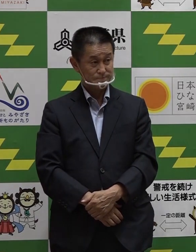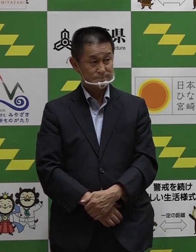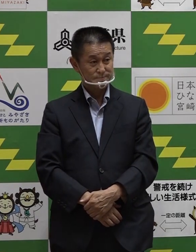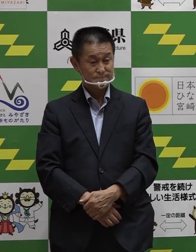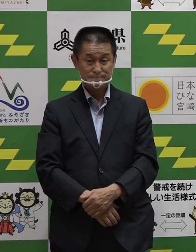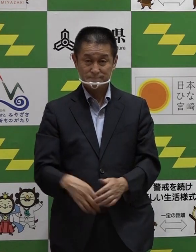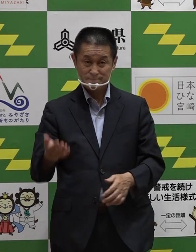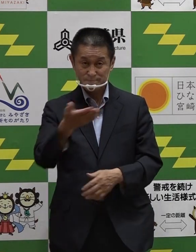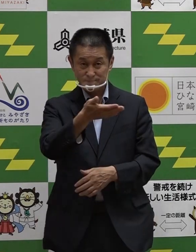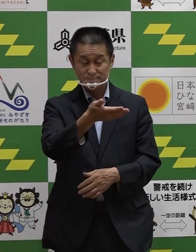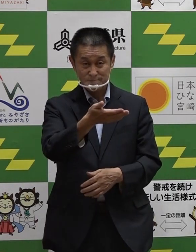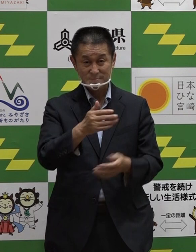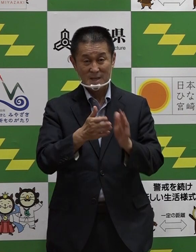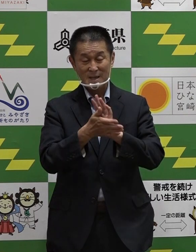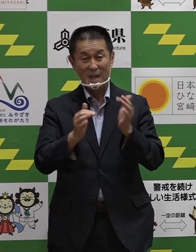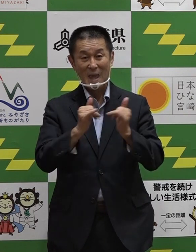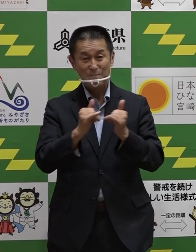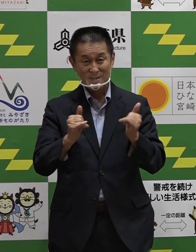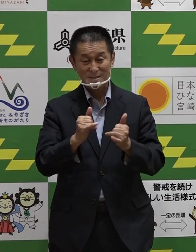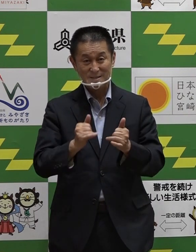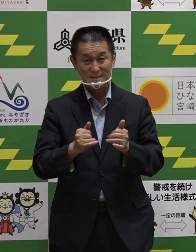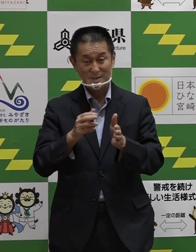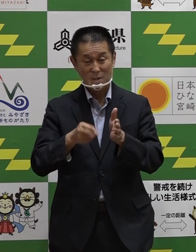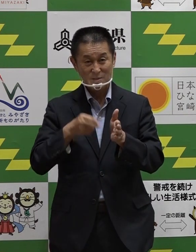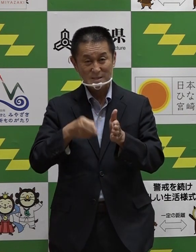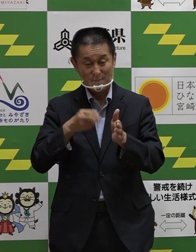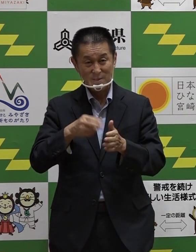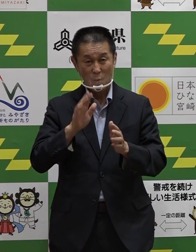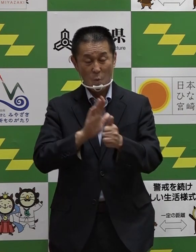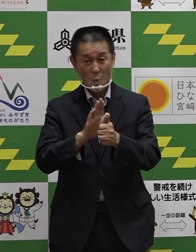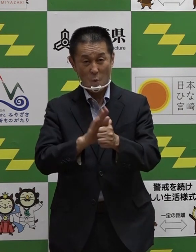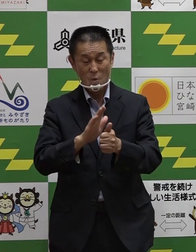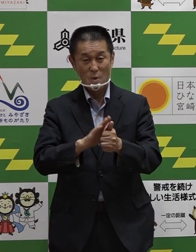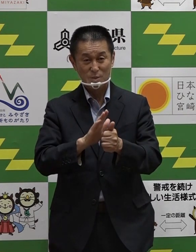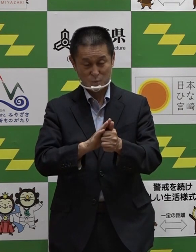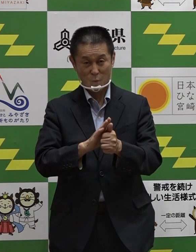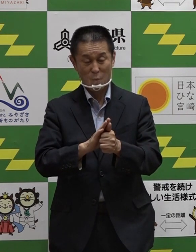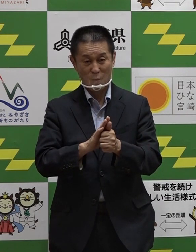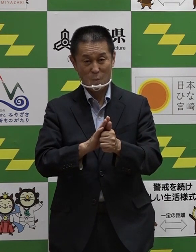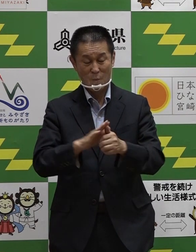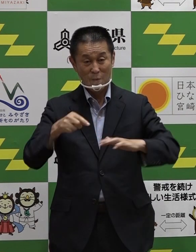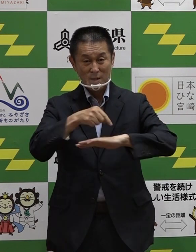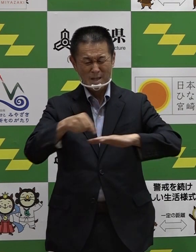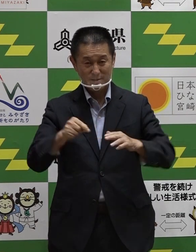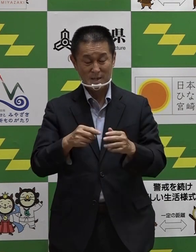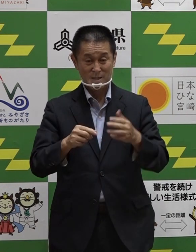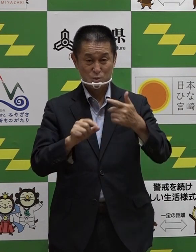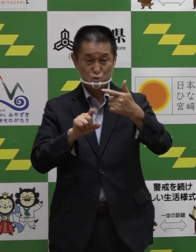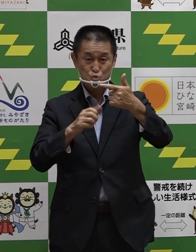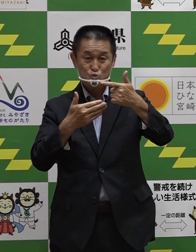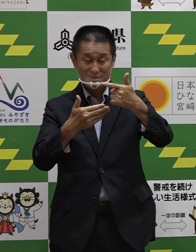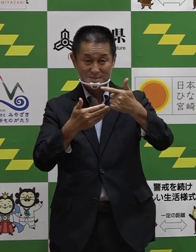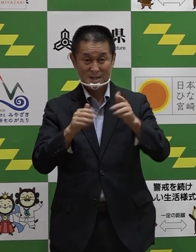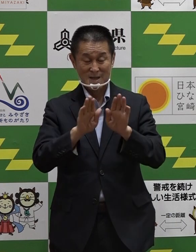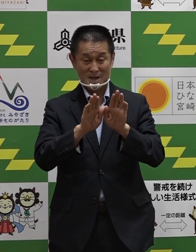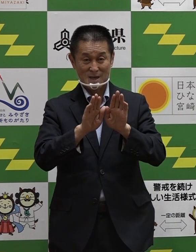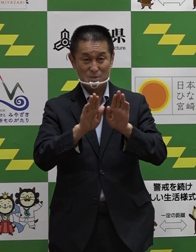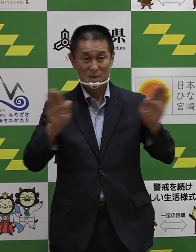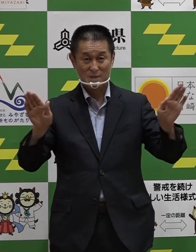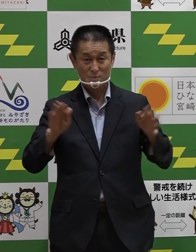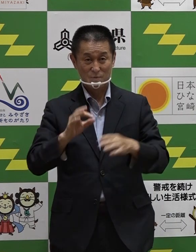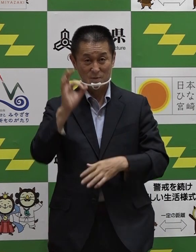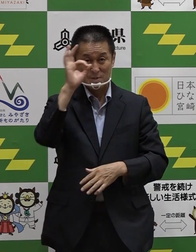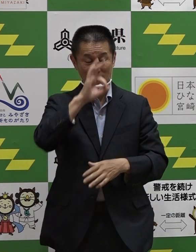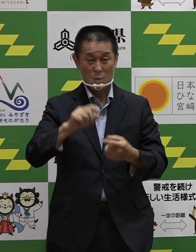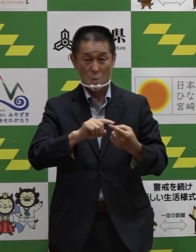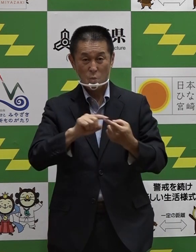こちらの通り宮崎県民旅して応援キャンペーンが19日からスタートするということであります。先ほど観光協会